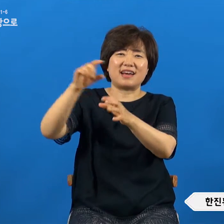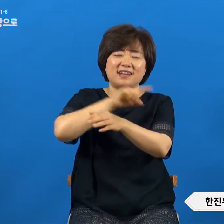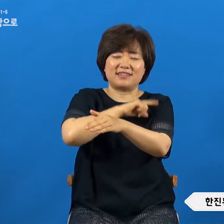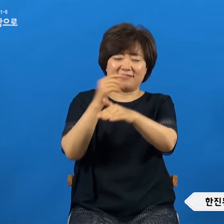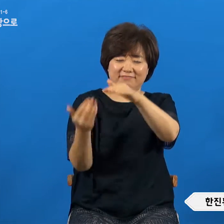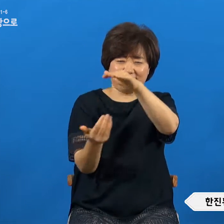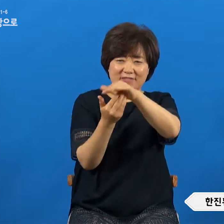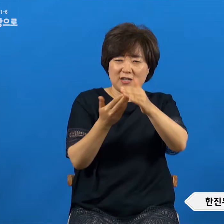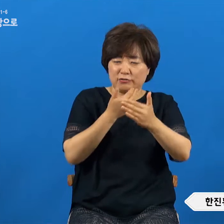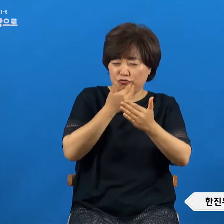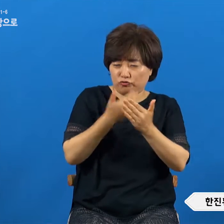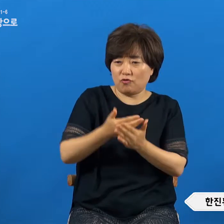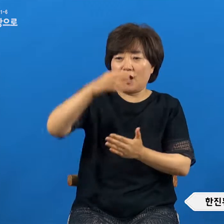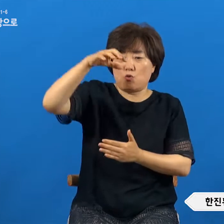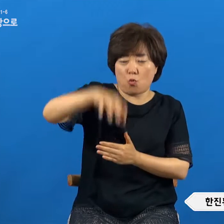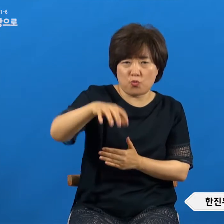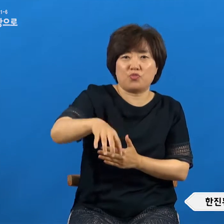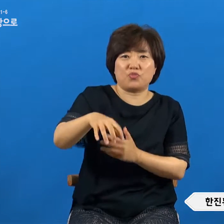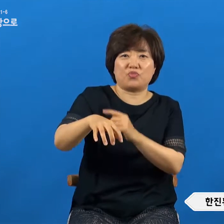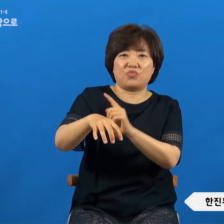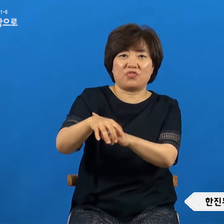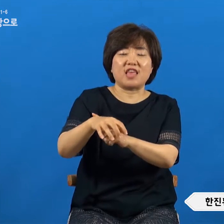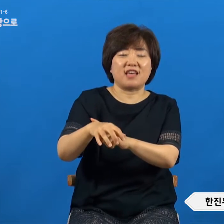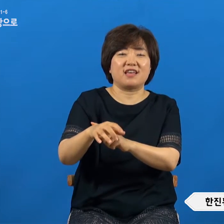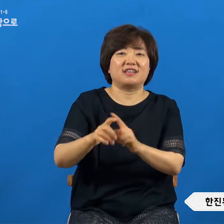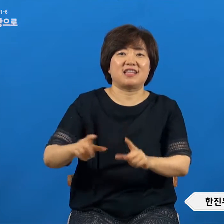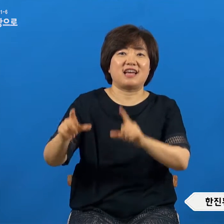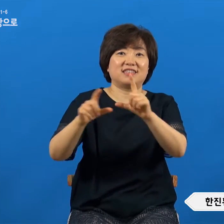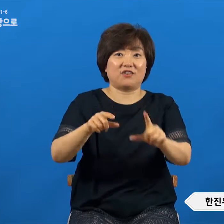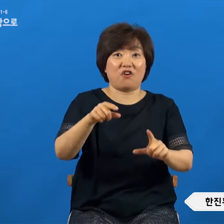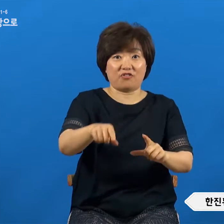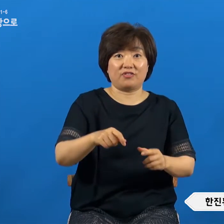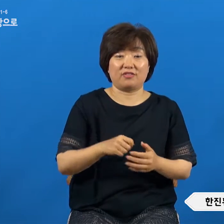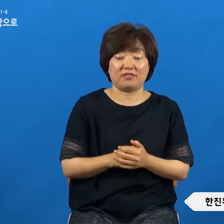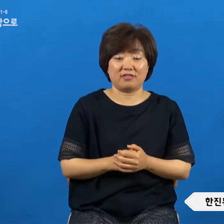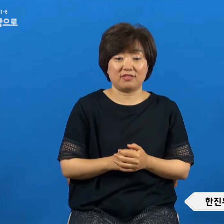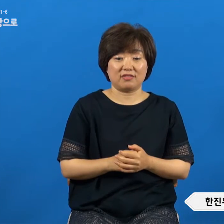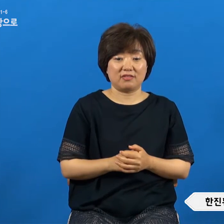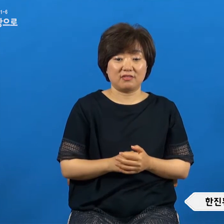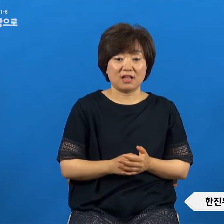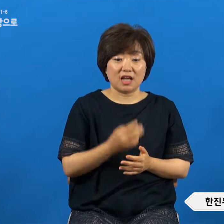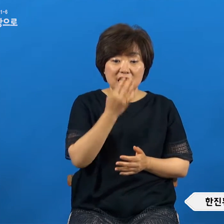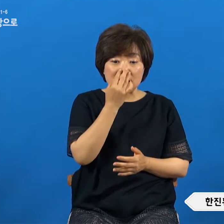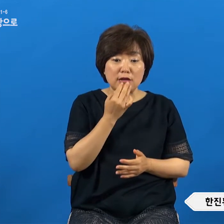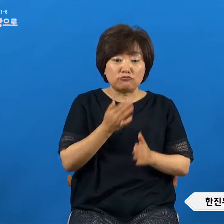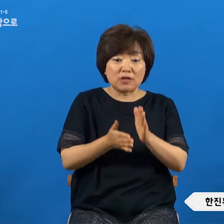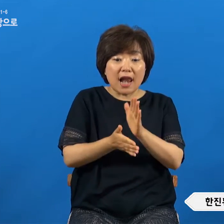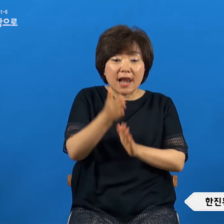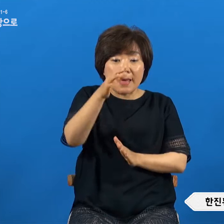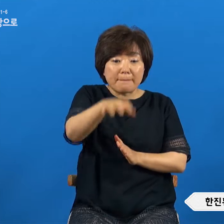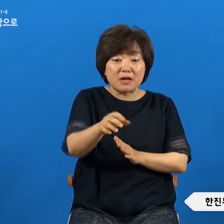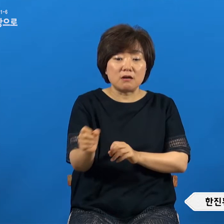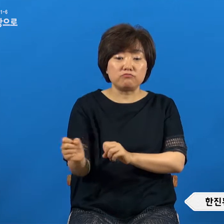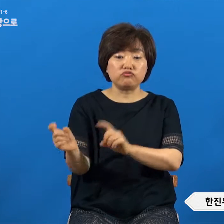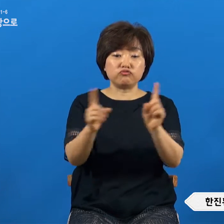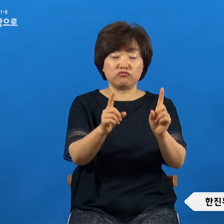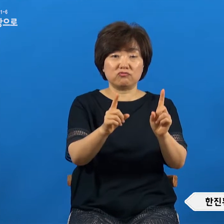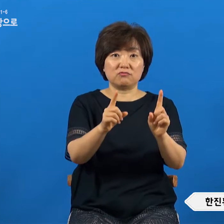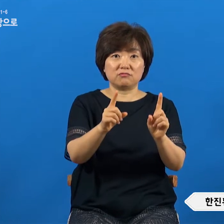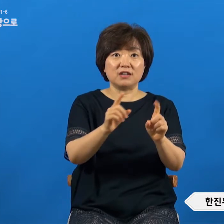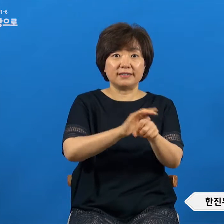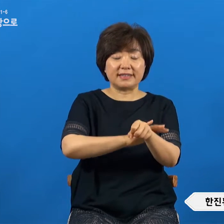것과 같습니다. 거룩한 도성 예루살렘을 부흥시키기 위해서 나선 것이니까